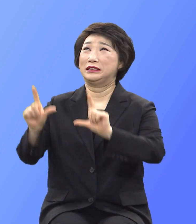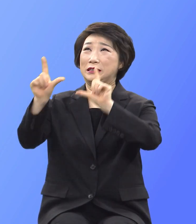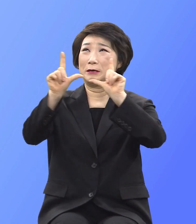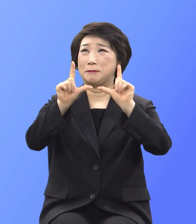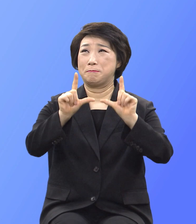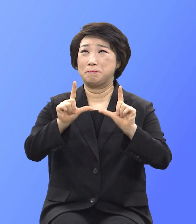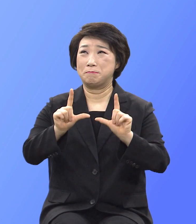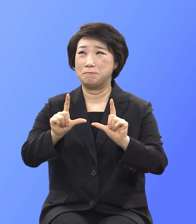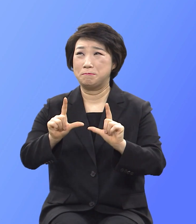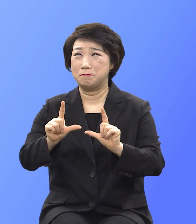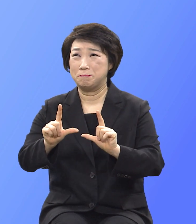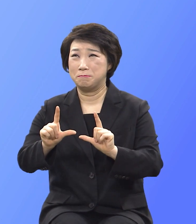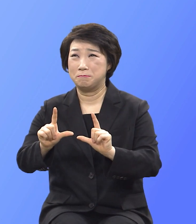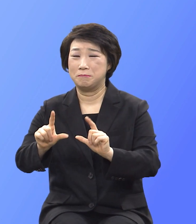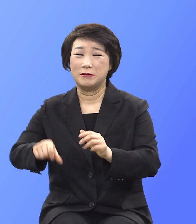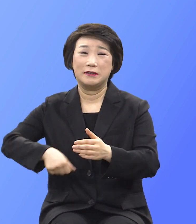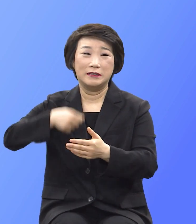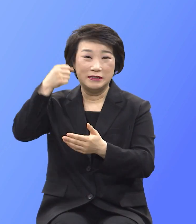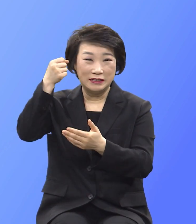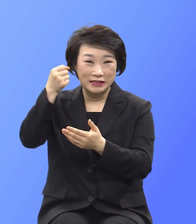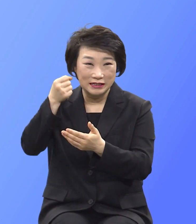나는